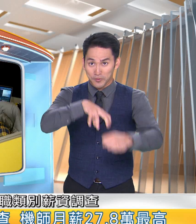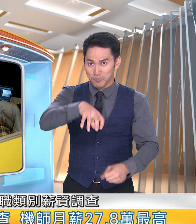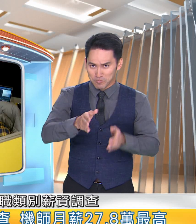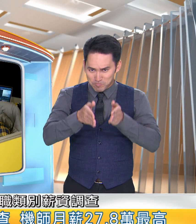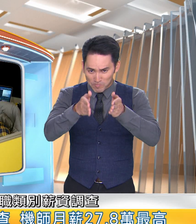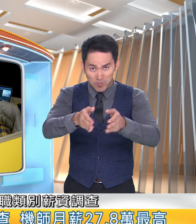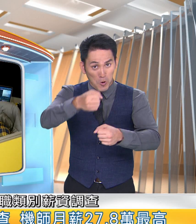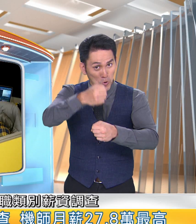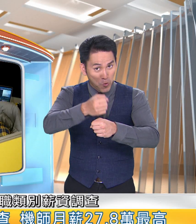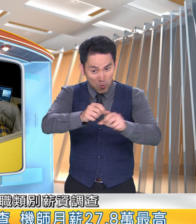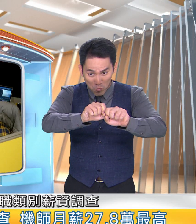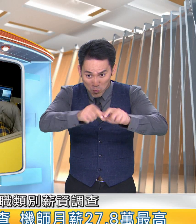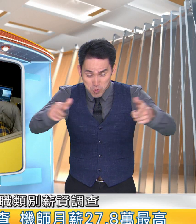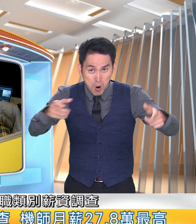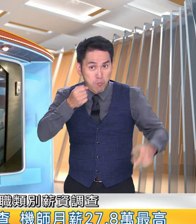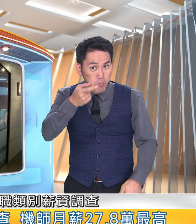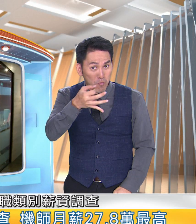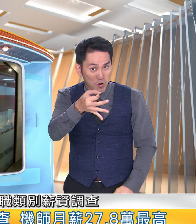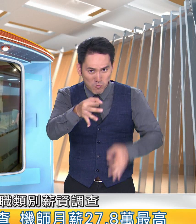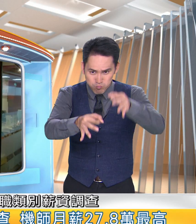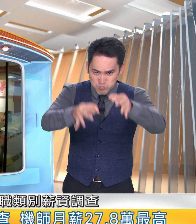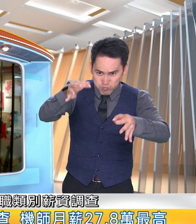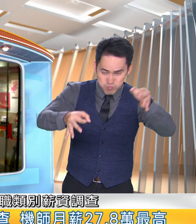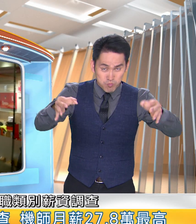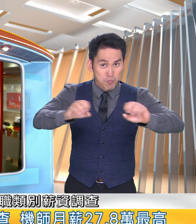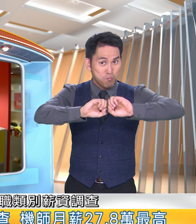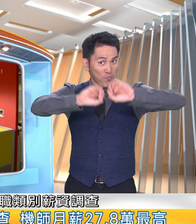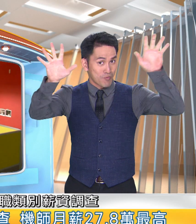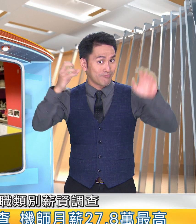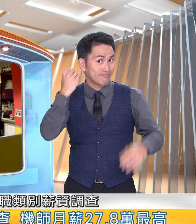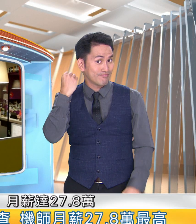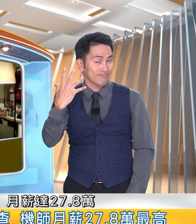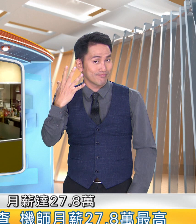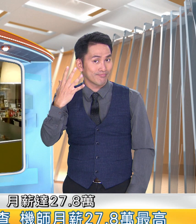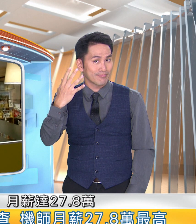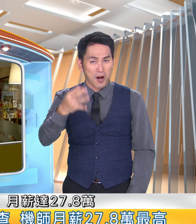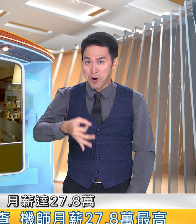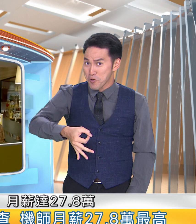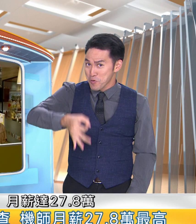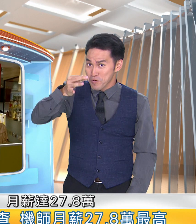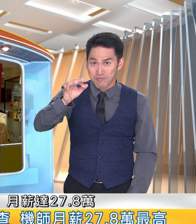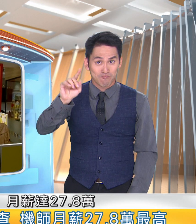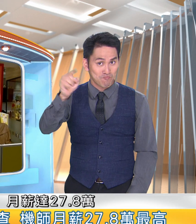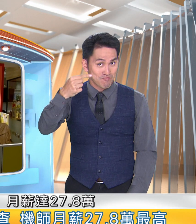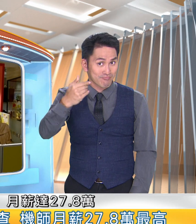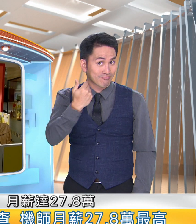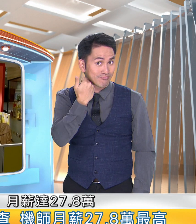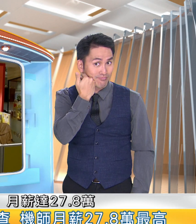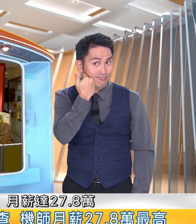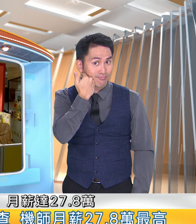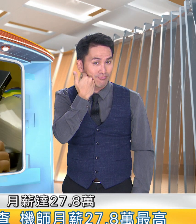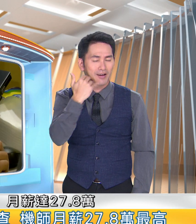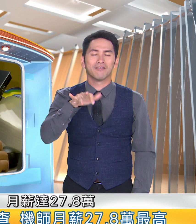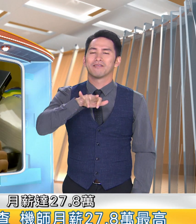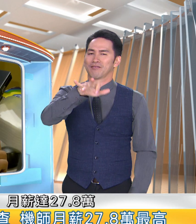劳动部公布最新职类别薪资调查，技师的月薪最高，月薪达